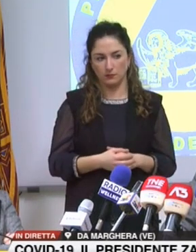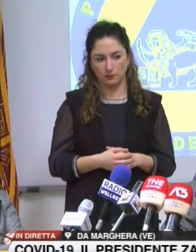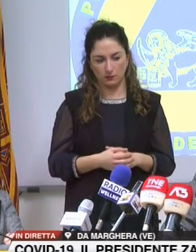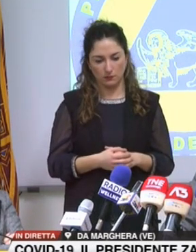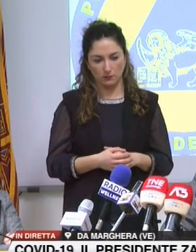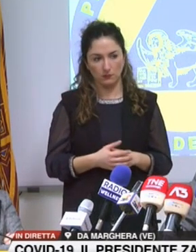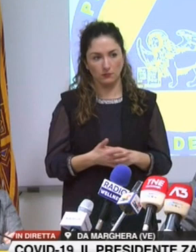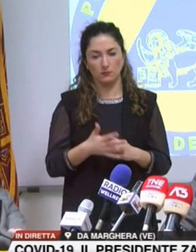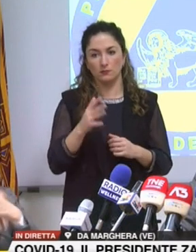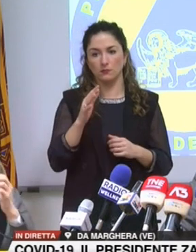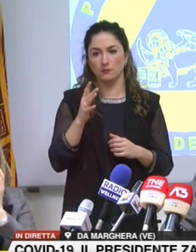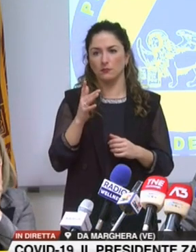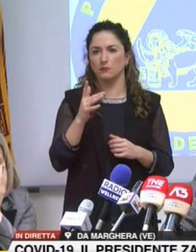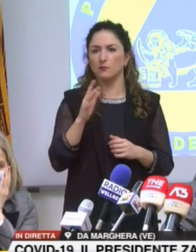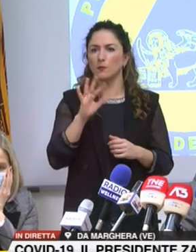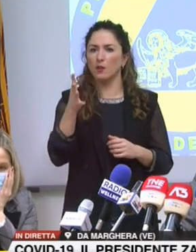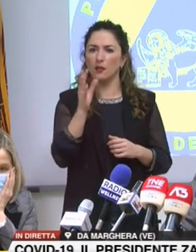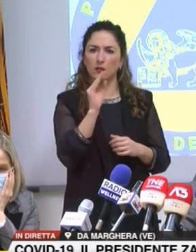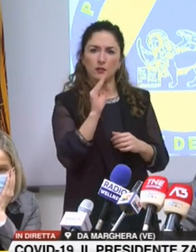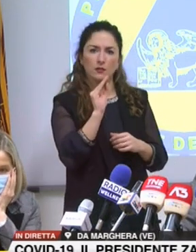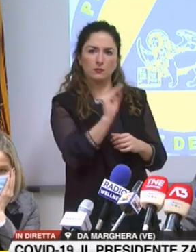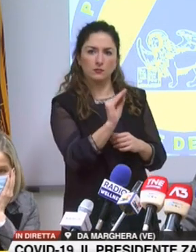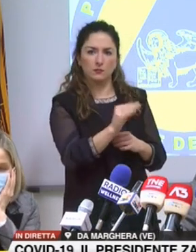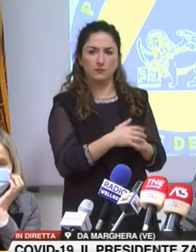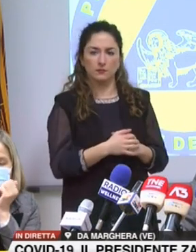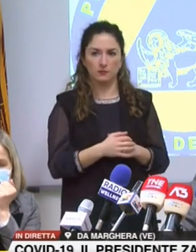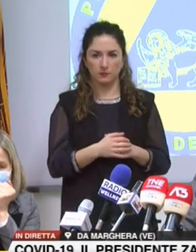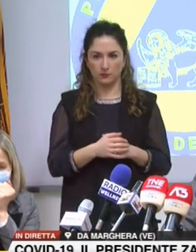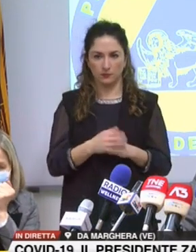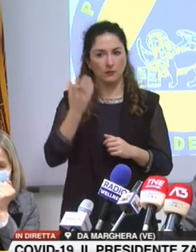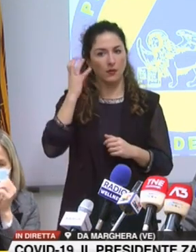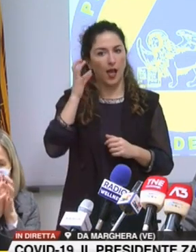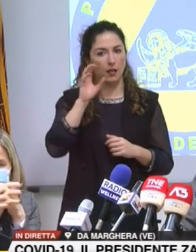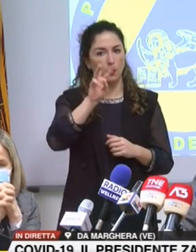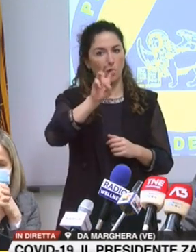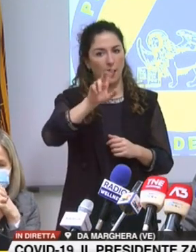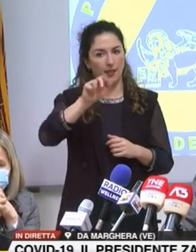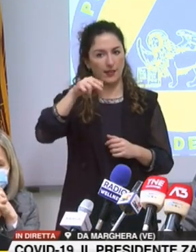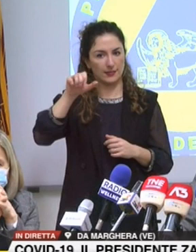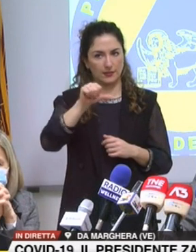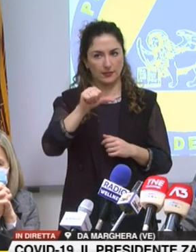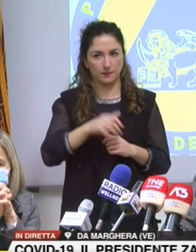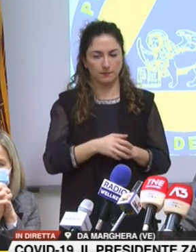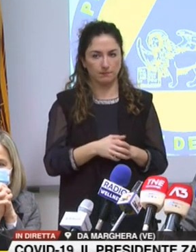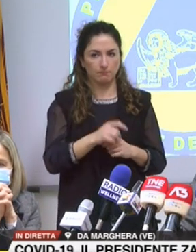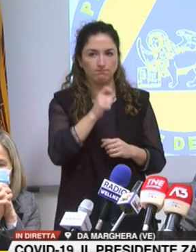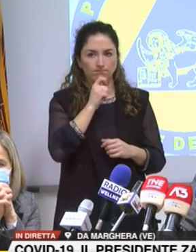Io se non avete altro... No, c'è un altro collega che prego avvicinarsi a un